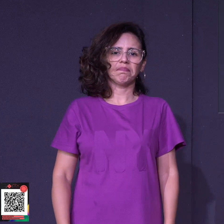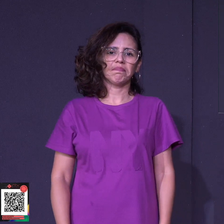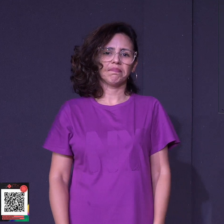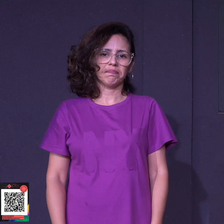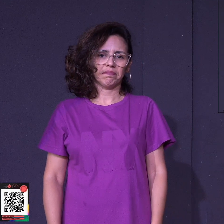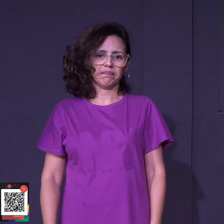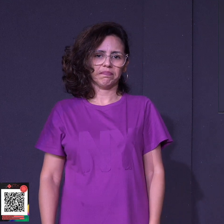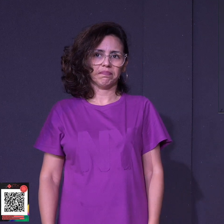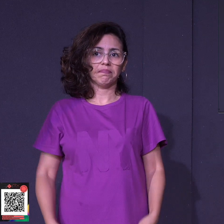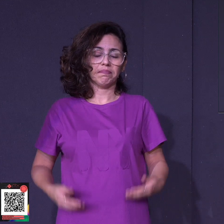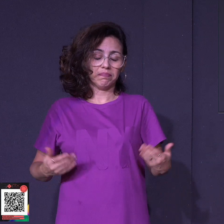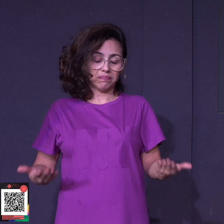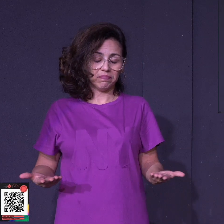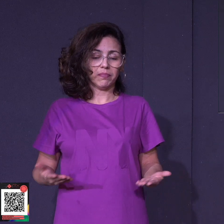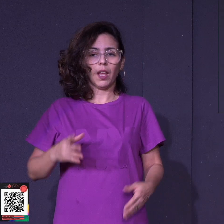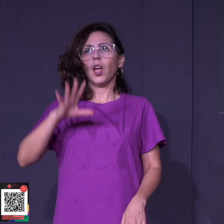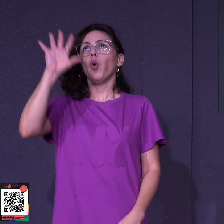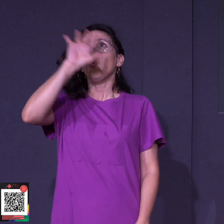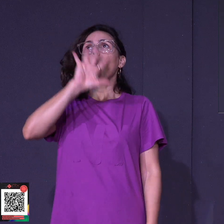O amor tem que reger a nossa vida.